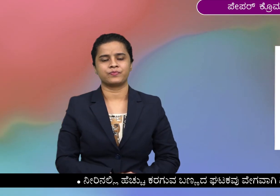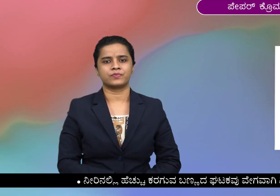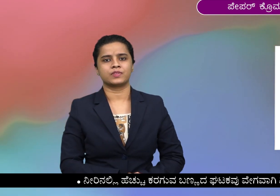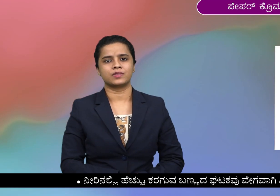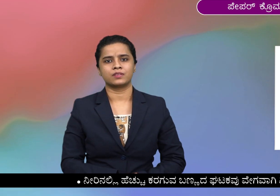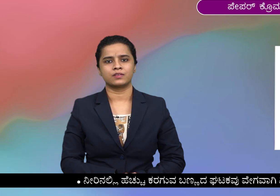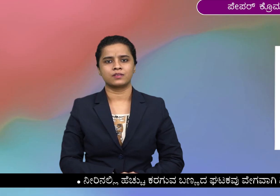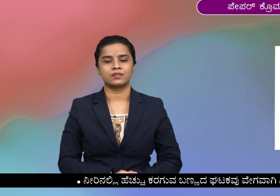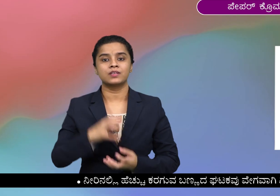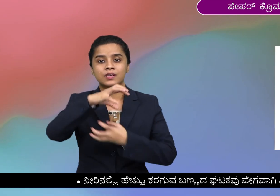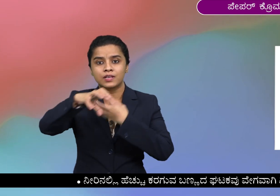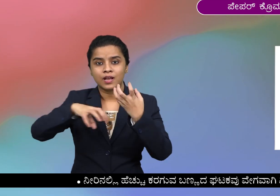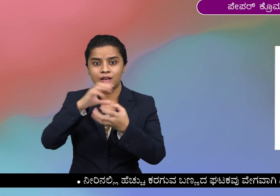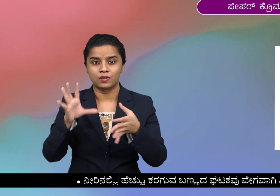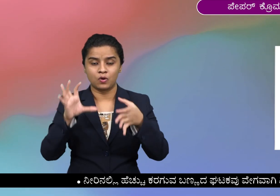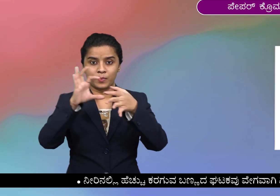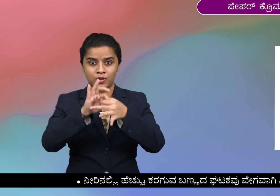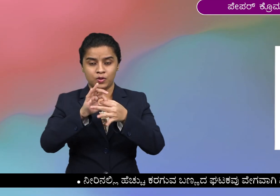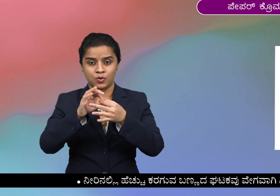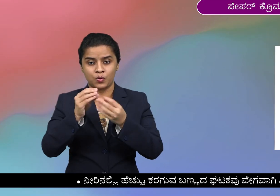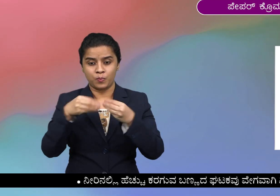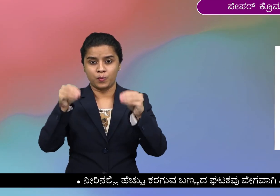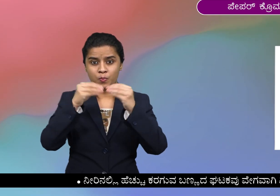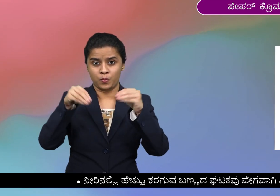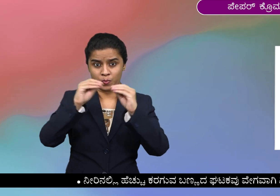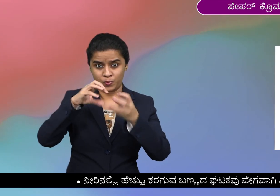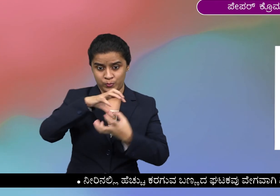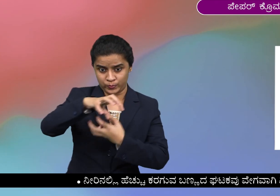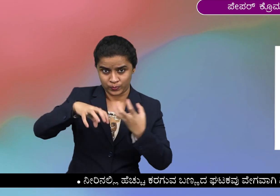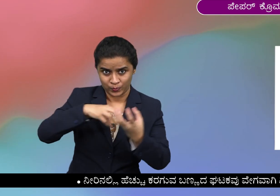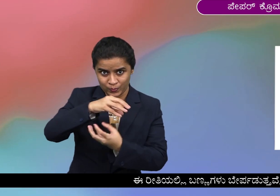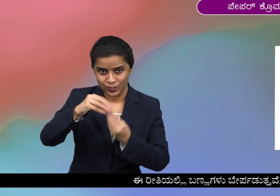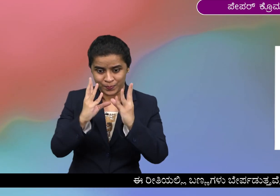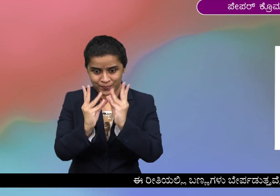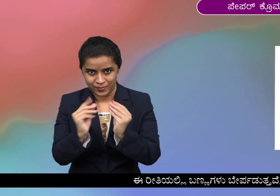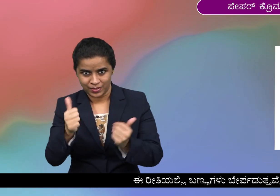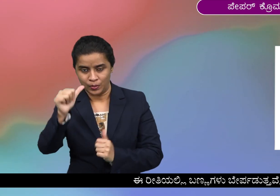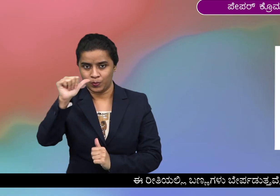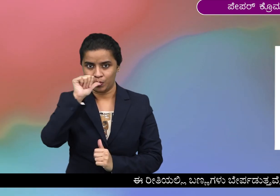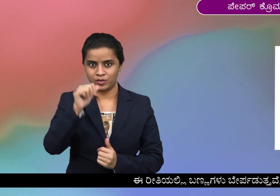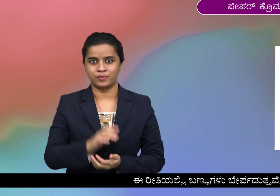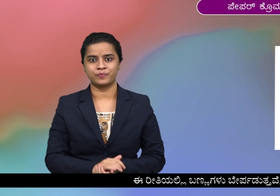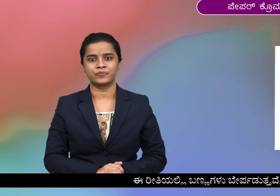ನೀರಿನಲ್ಲಿ ಹೆಚ್ಚು ಕರಗುವ ಬಣ್ಣದ ಘಟಕವು ವೇಗವಾಗಿ ಏರುತ್ತದೆ ಮತ್ತು ಈ ರೀತಿಯಲ್ಲಿ ಬಣ್ಣಗಳು